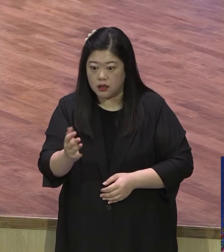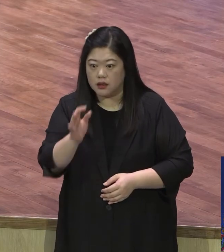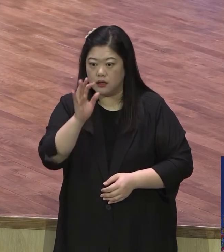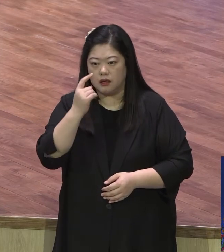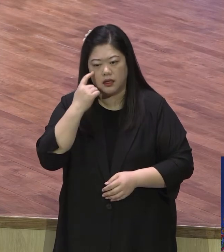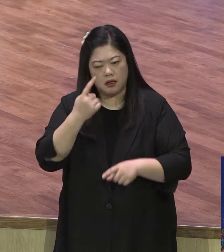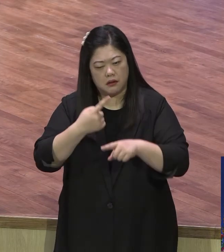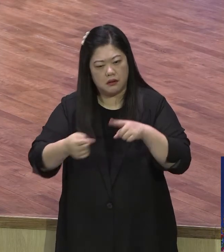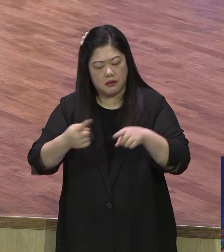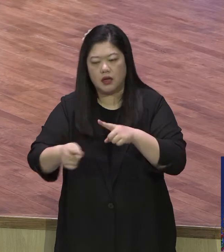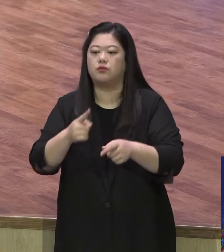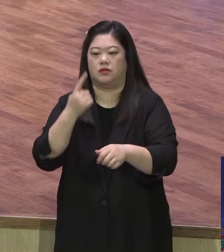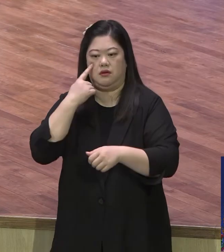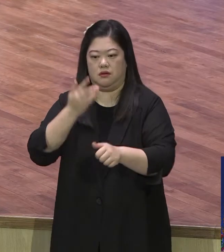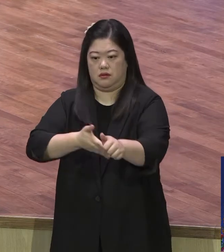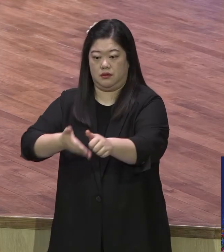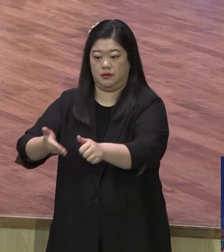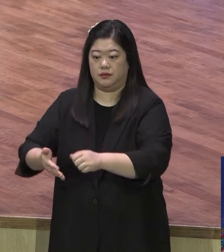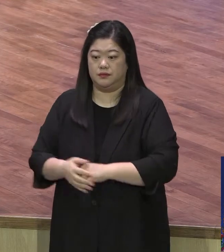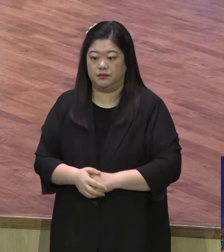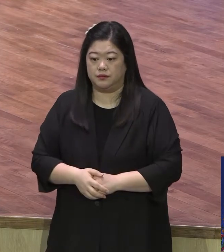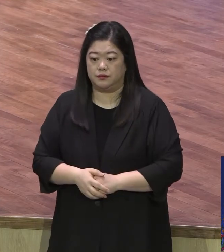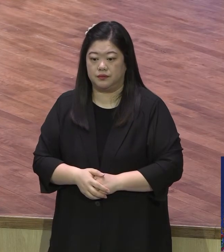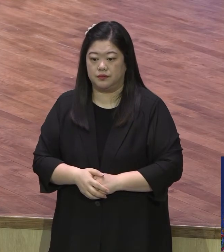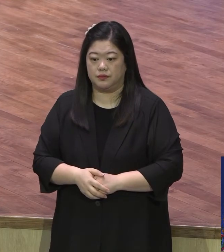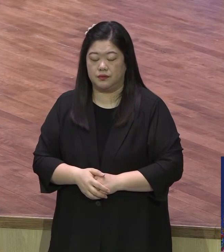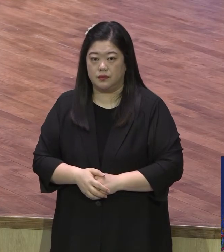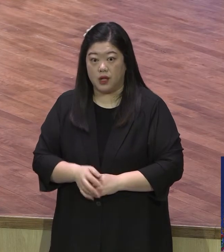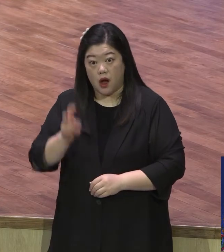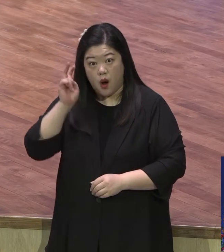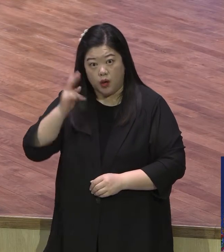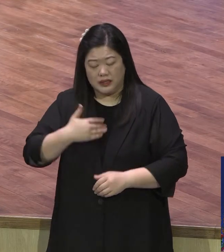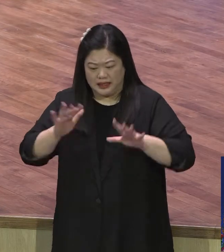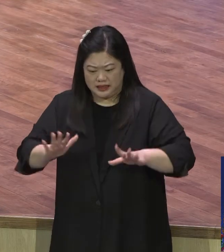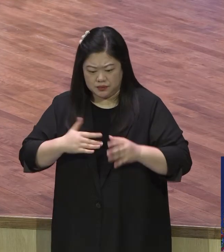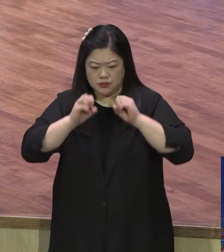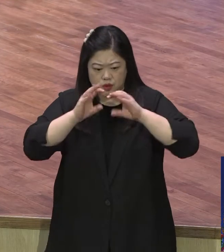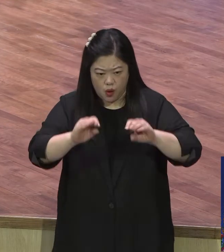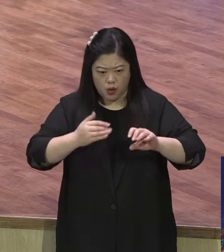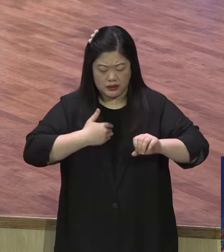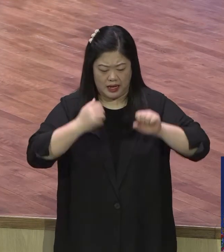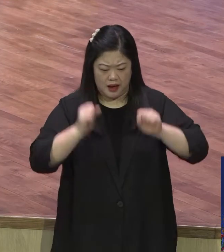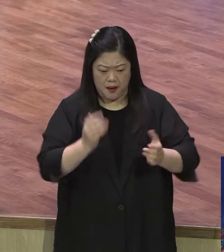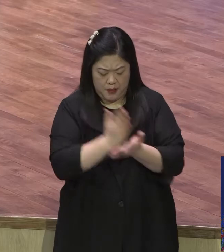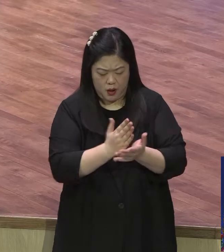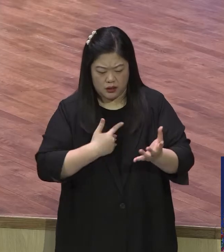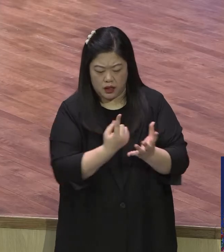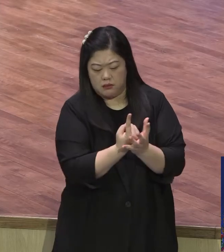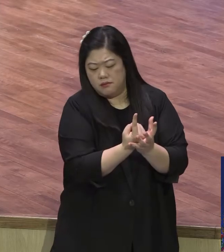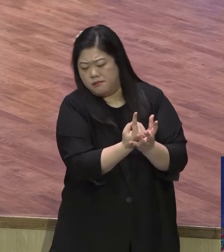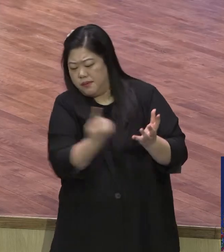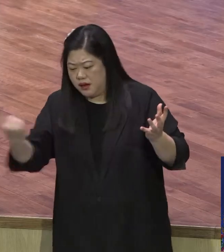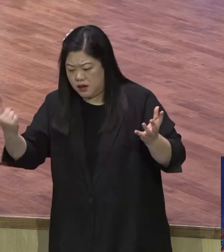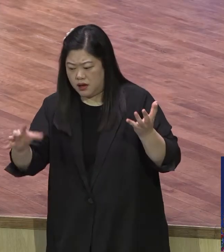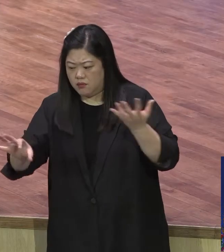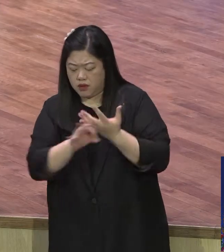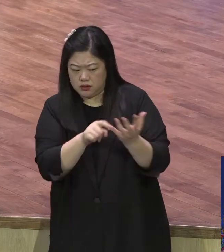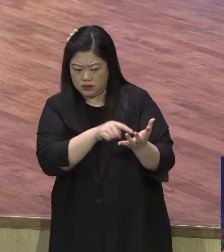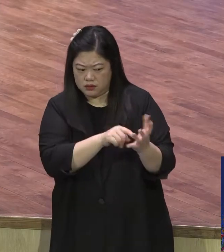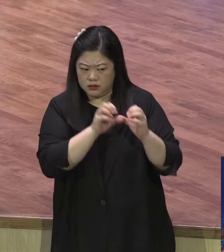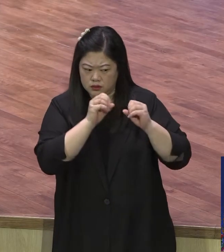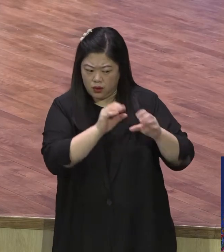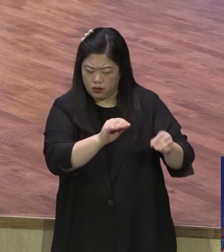내가 떠나도 이 성교지가 무너지지 않는 제자가 있는가 성경적 성교를 내가 지금 하고